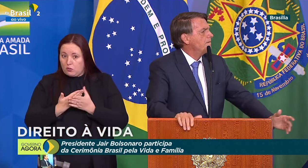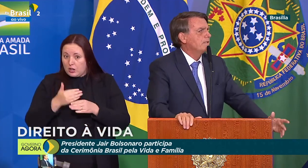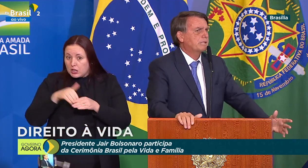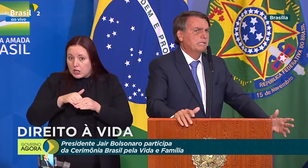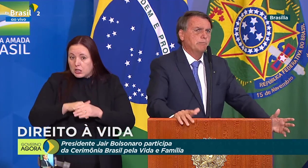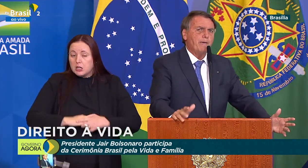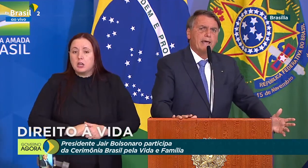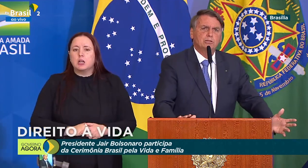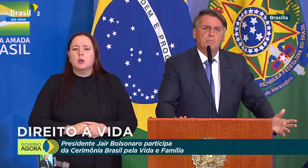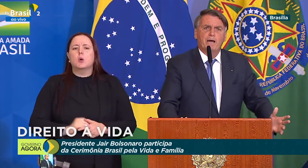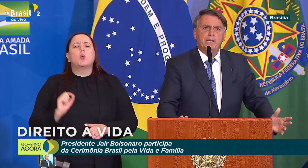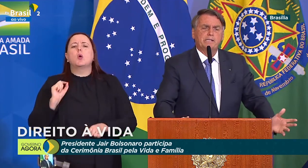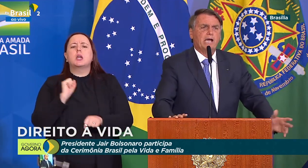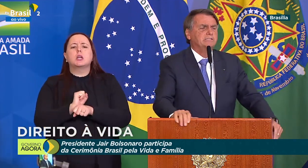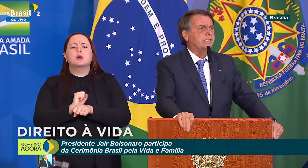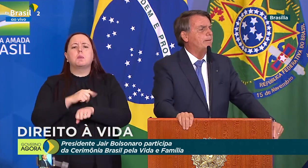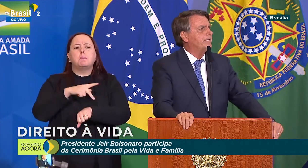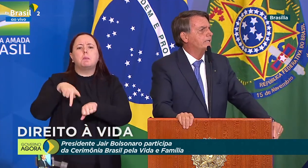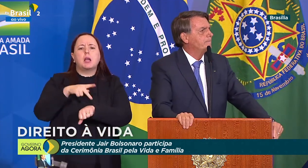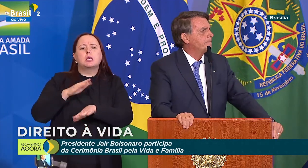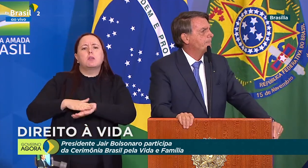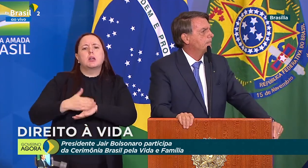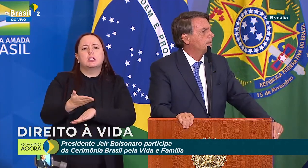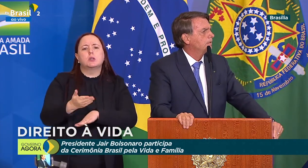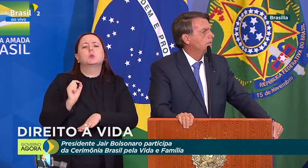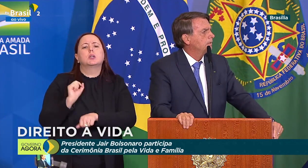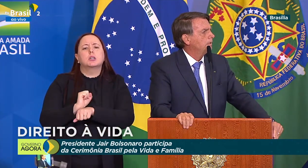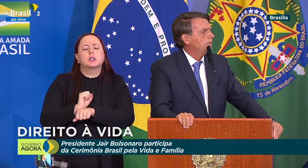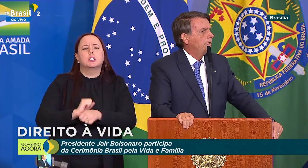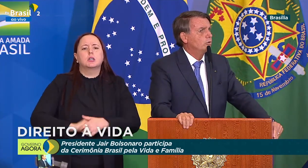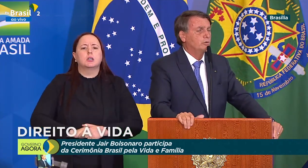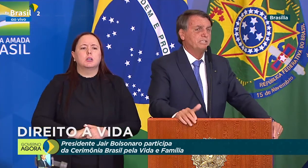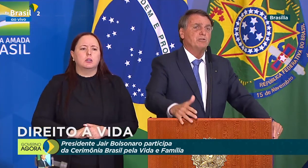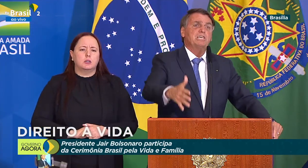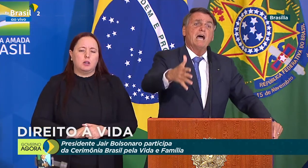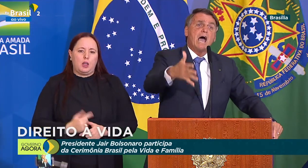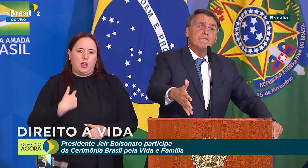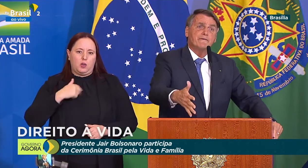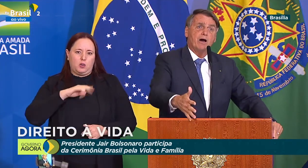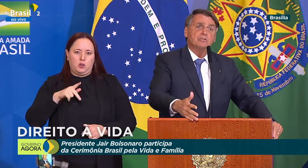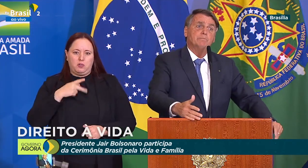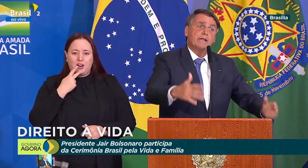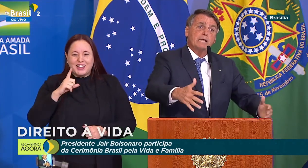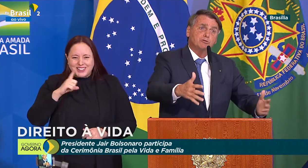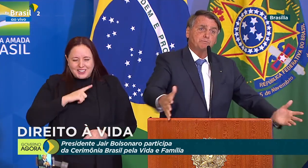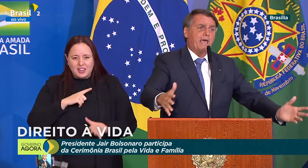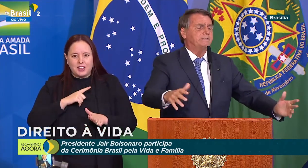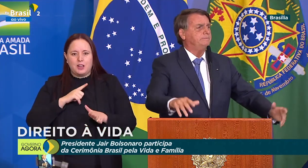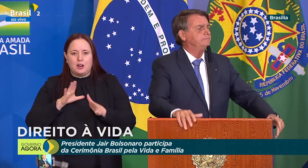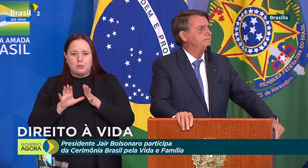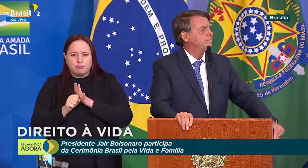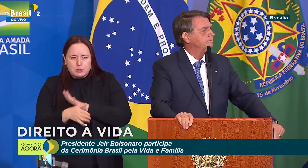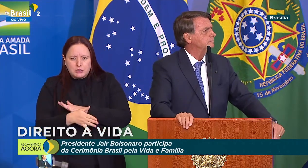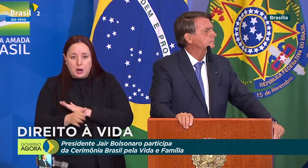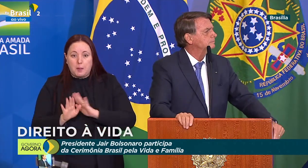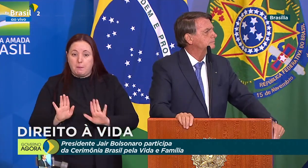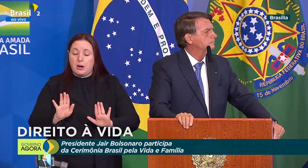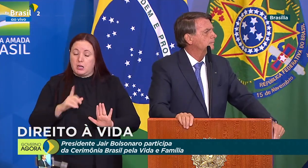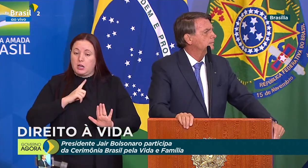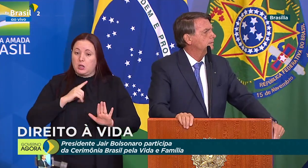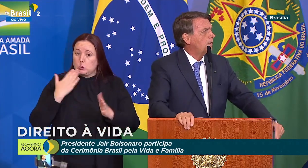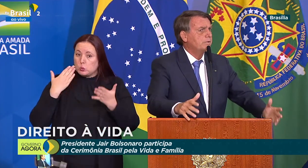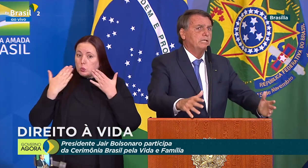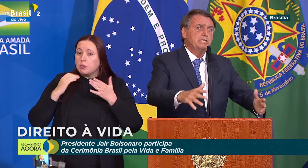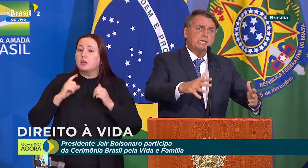é o que se espera de um país que acha dessa maneira eu não tô dizendo que a fraude mas a suspeita